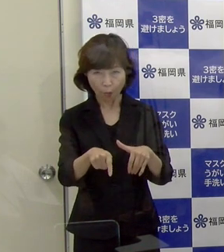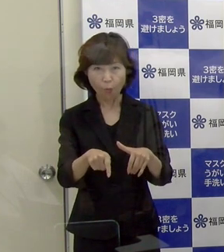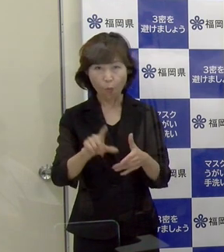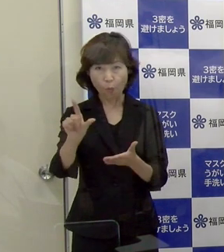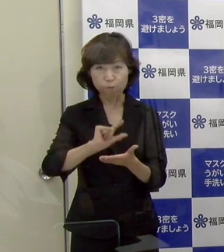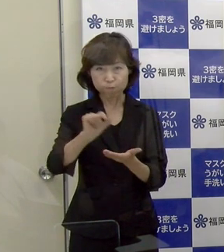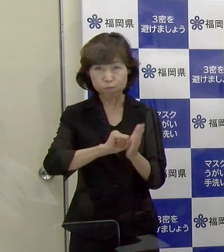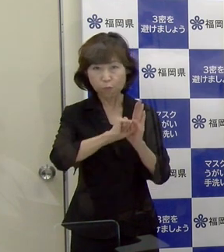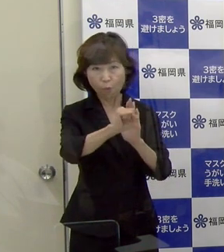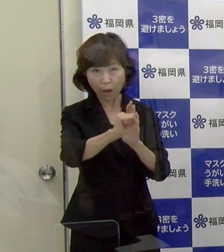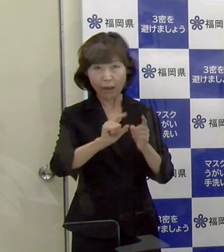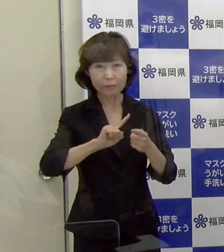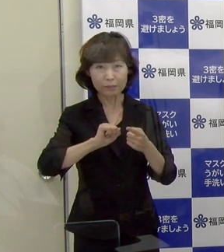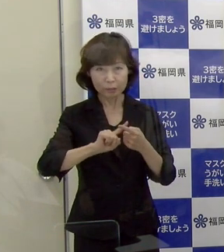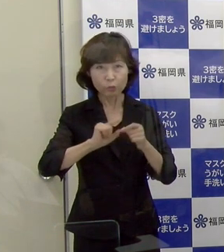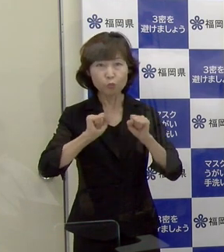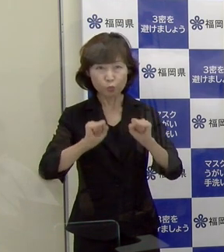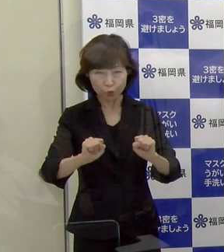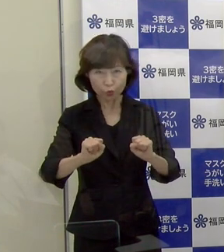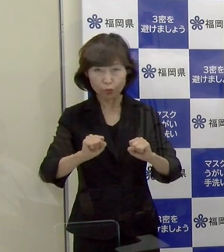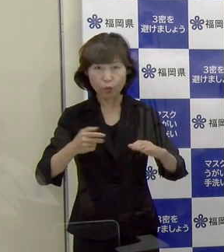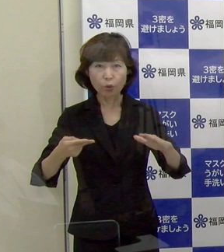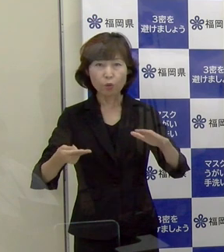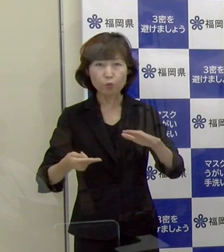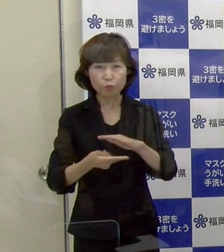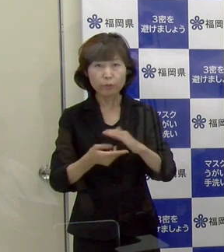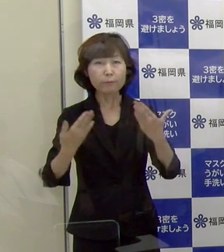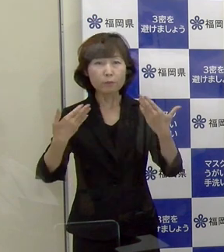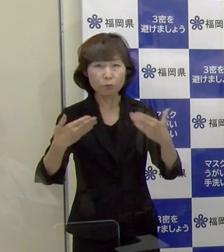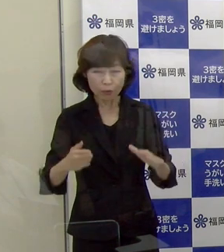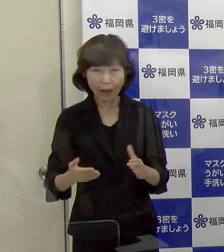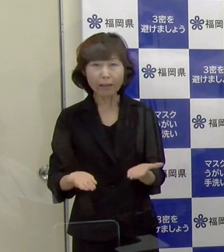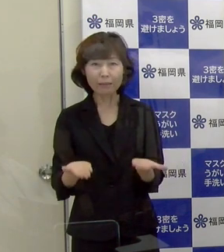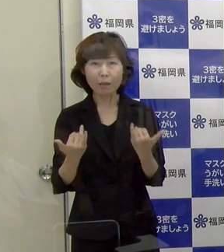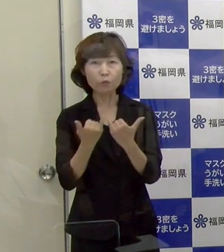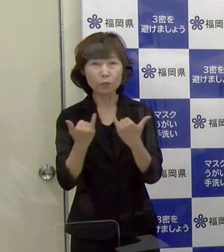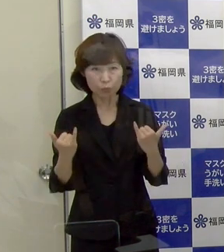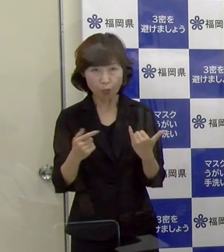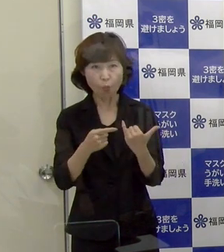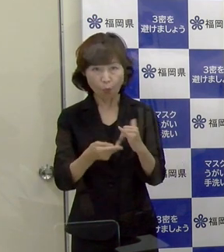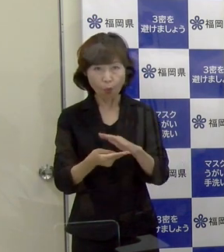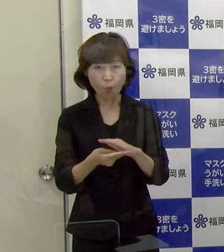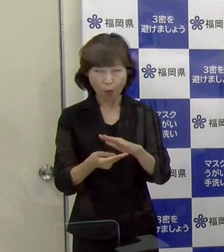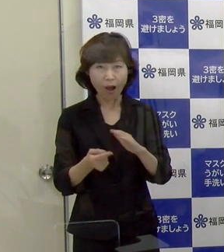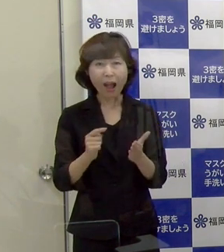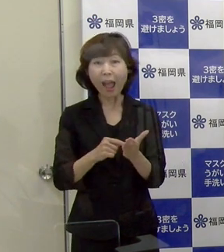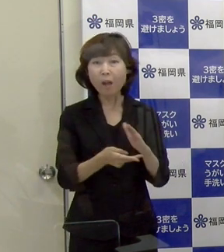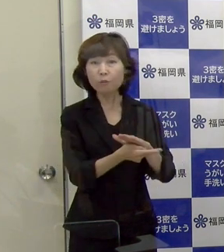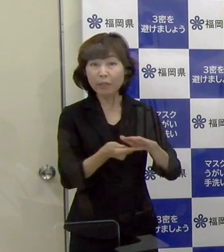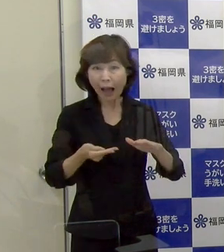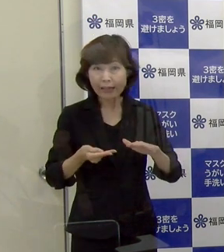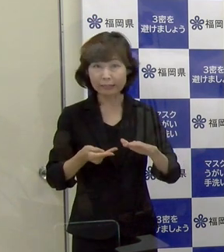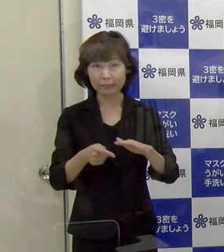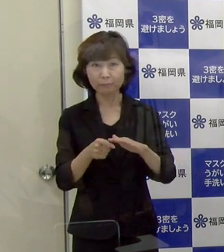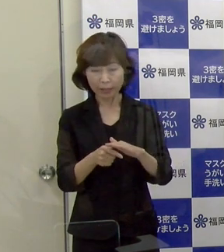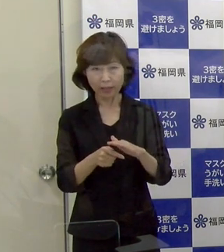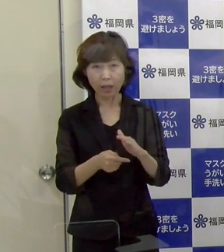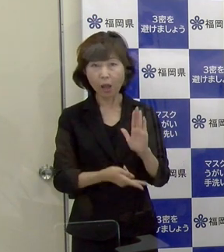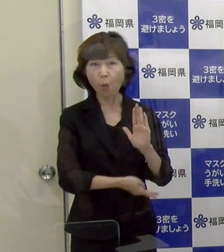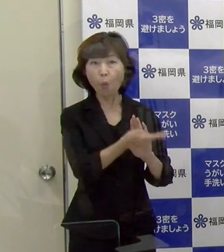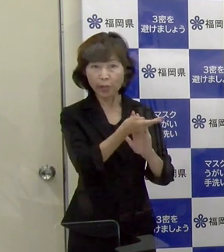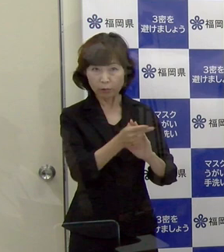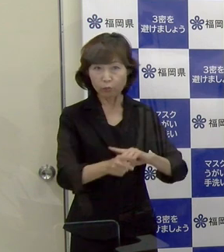入院治療の必要のない低床の方の早期退院や宿泊療養施設への